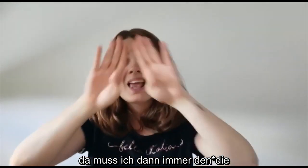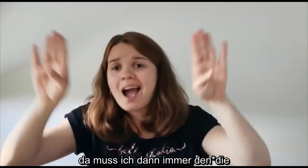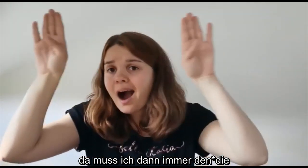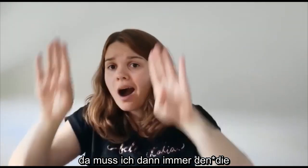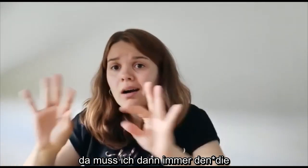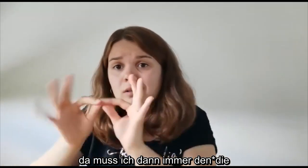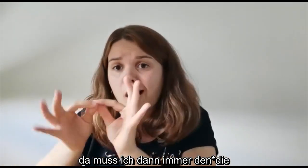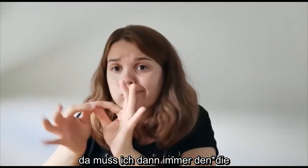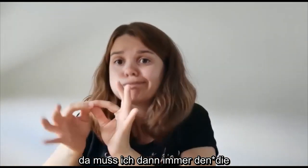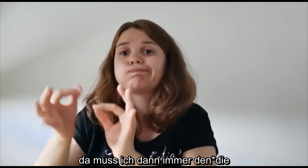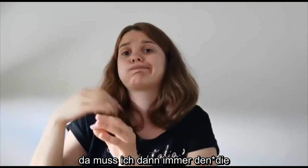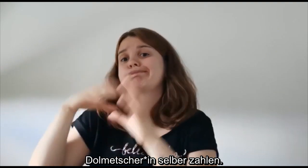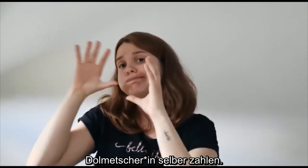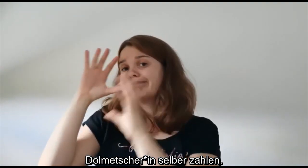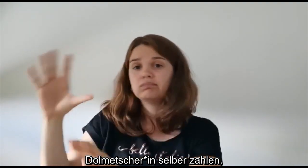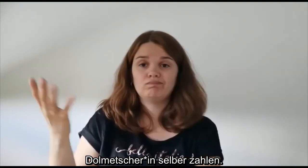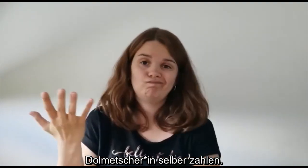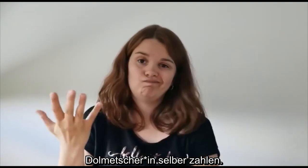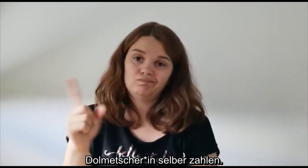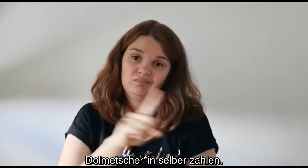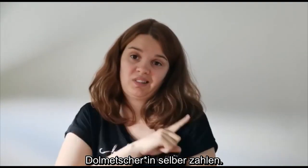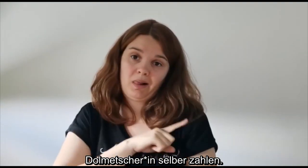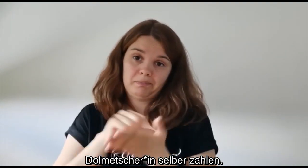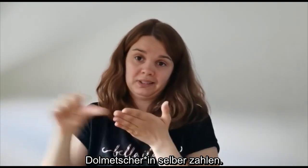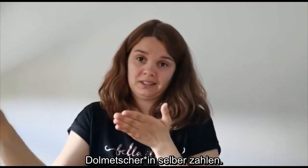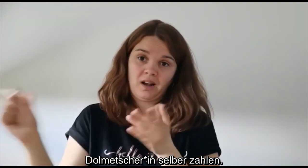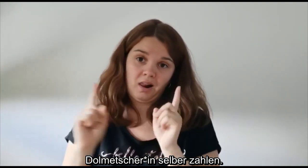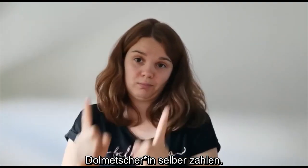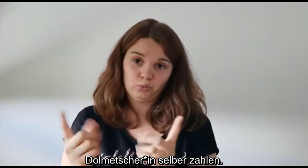Da muss ich dann immer den Dolmetscher selber zahlen